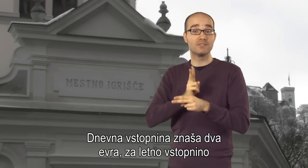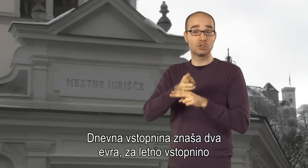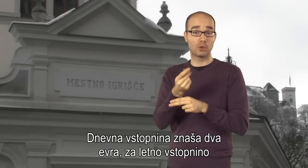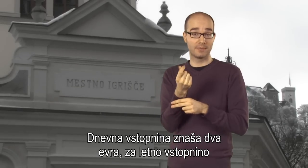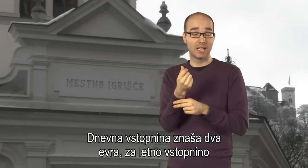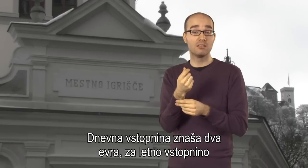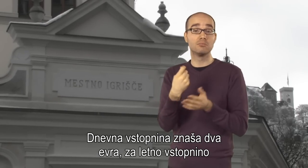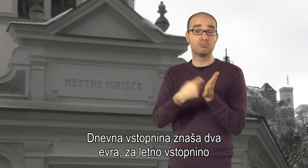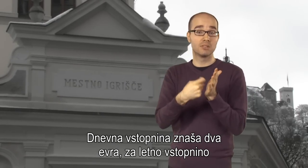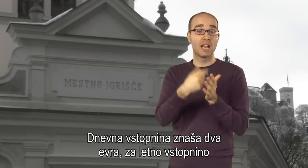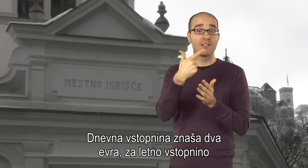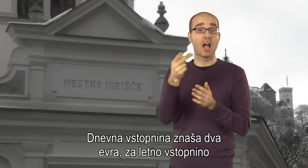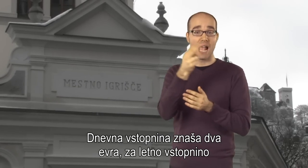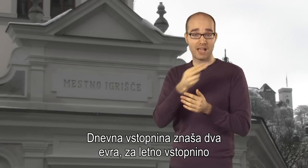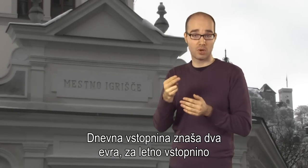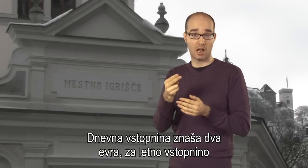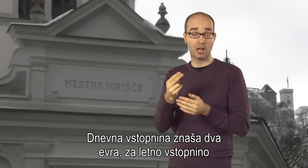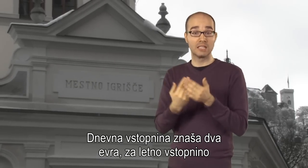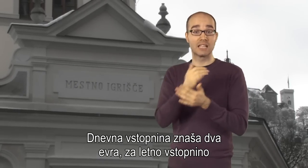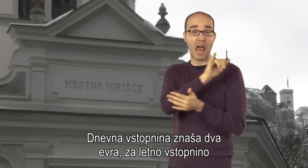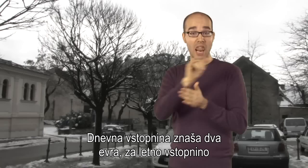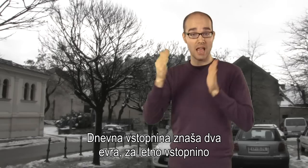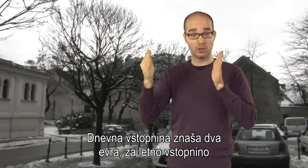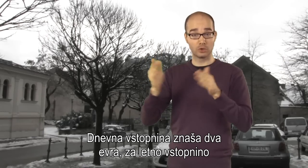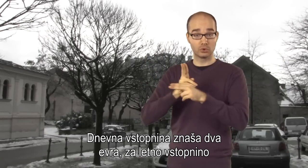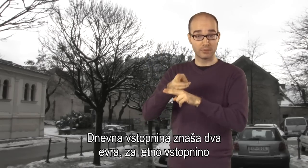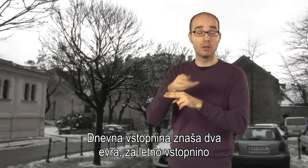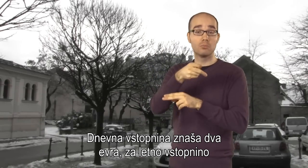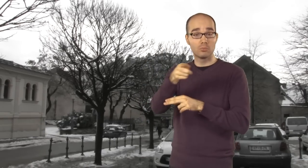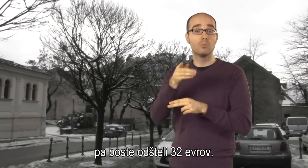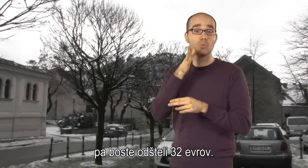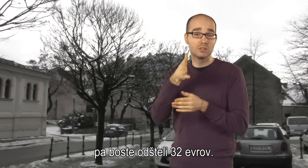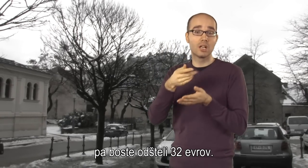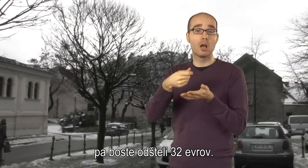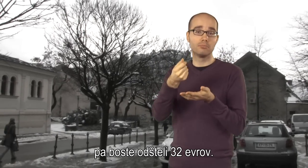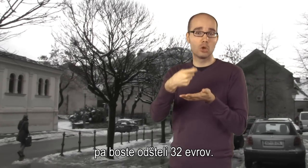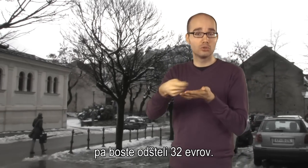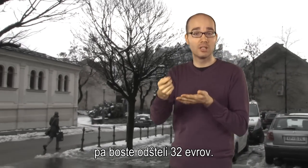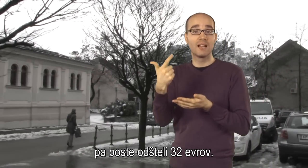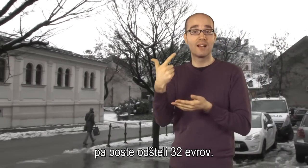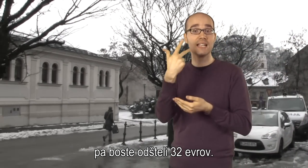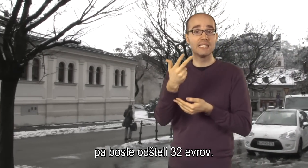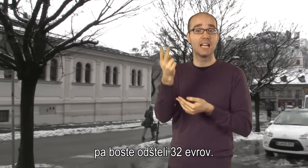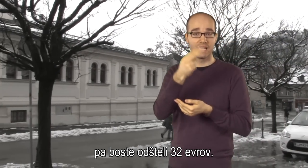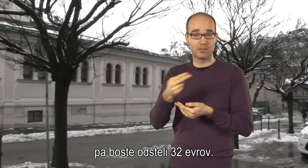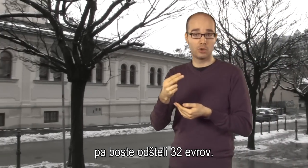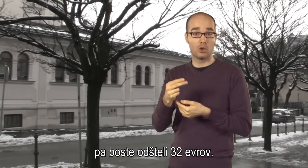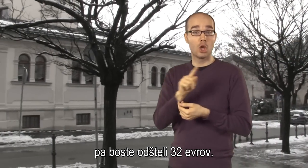Dnevna vstopnina znaša 2 evra, za letno vstopnino pa boste odšteli 32